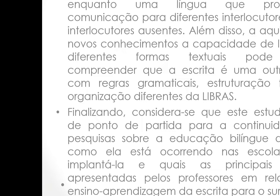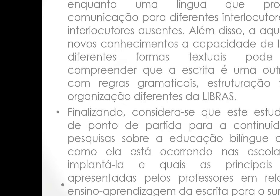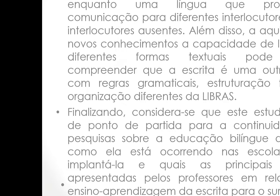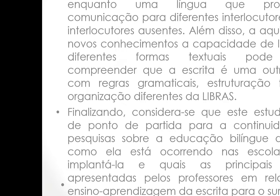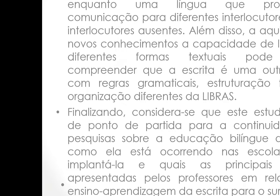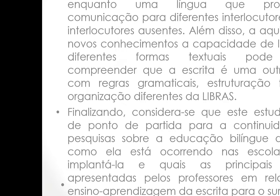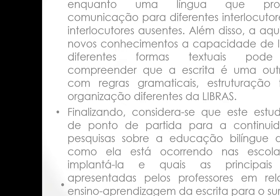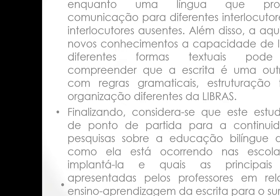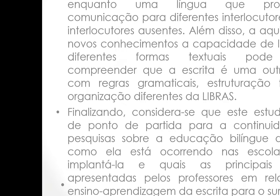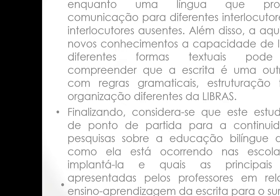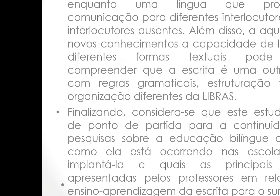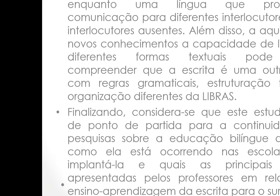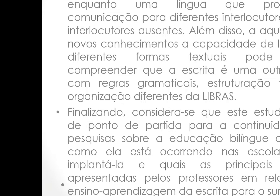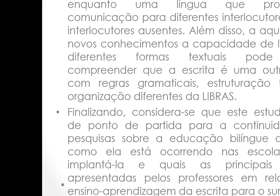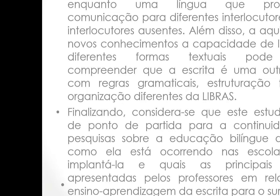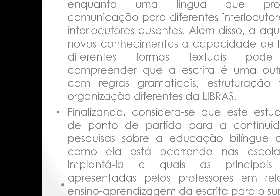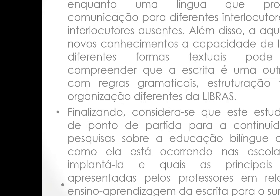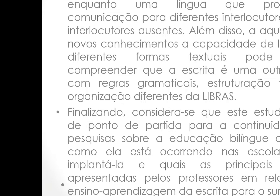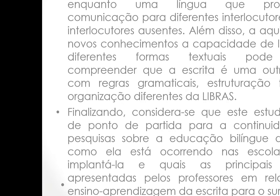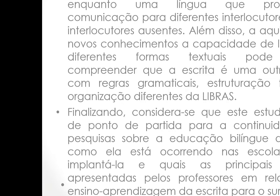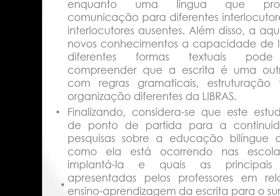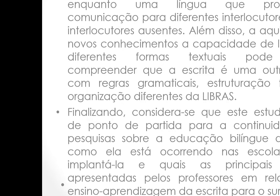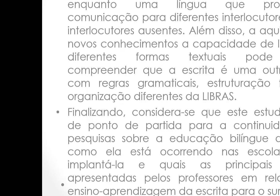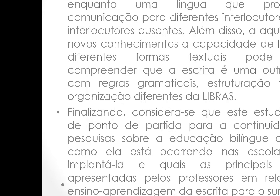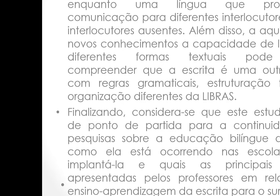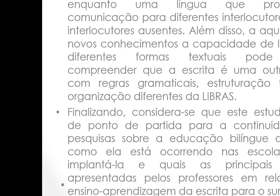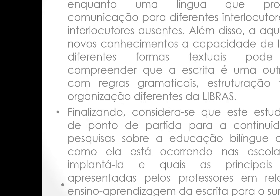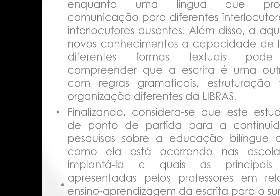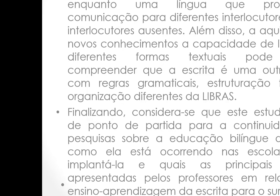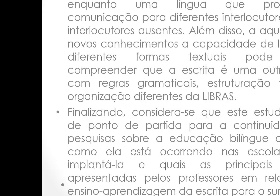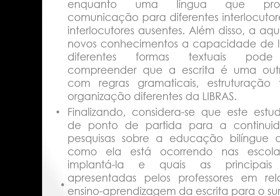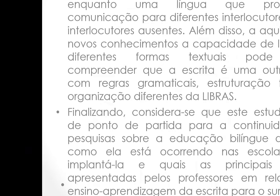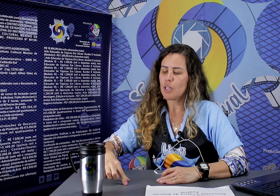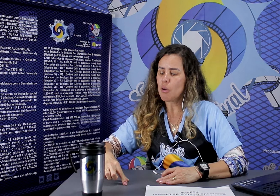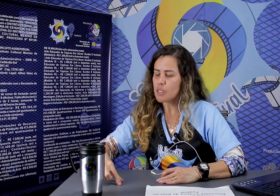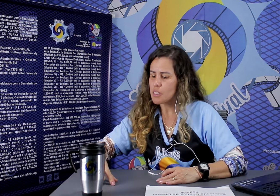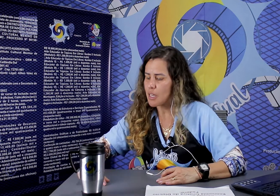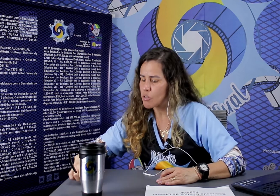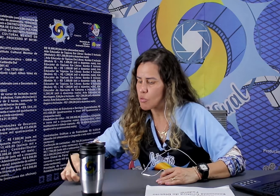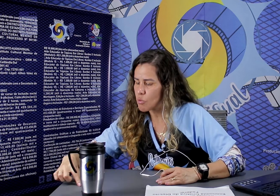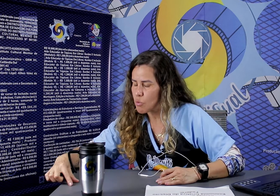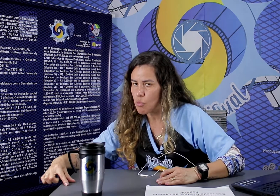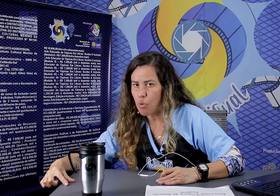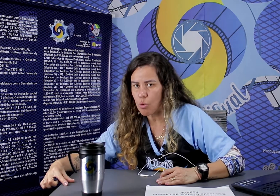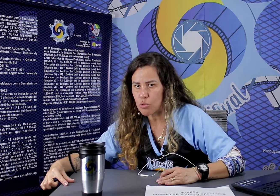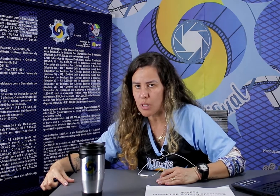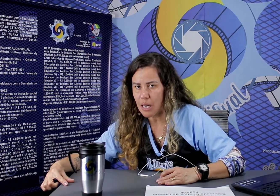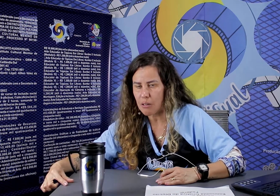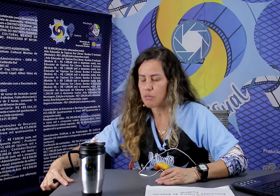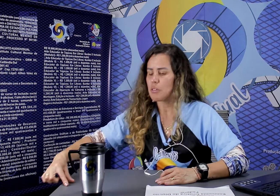a compreensão para o surdo. Então, quando eu escrevo, eu acesso um outro grau,